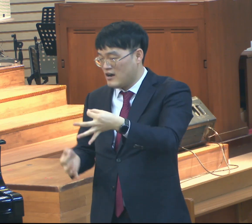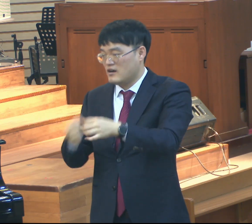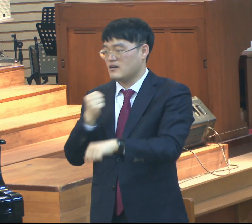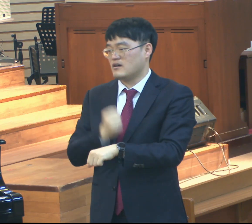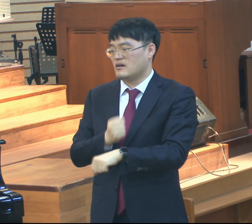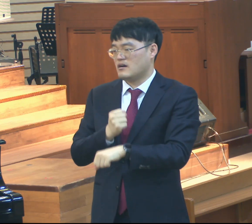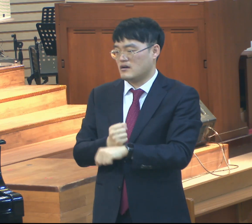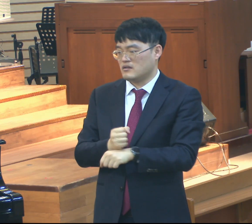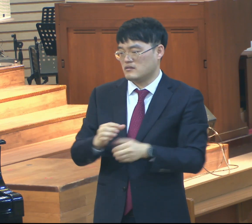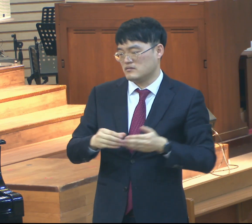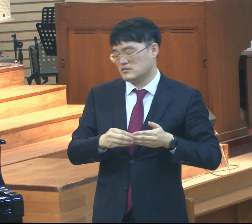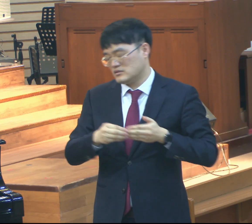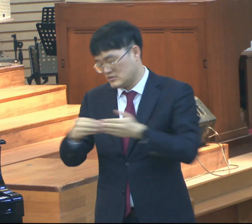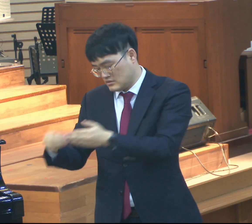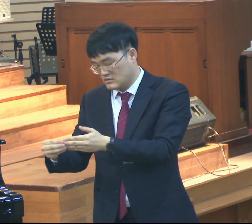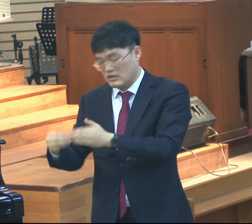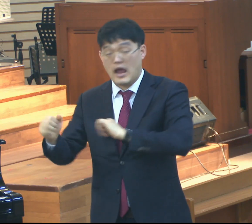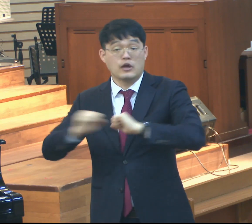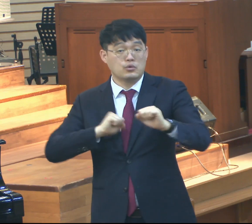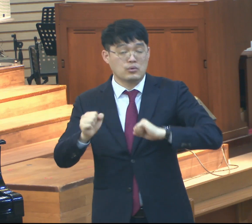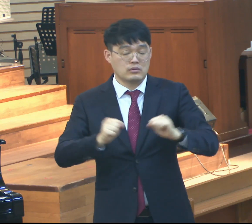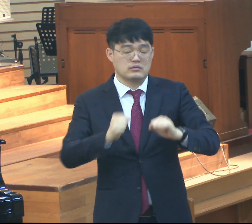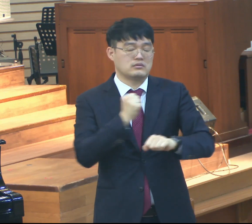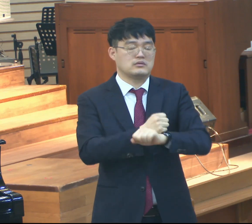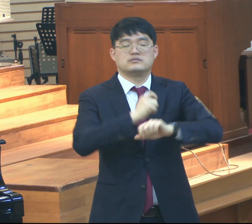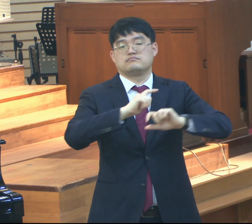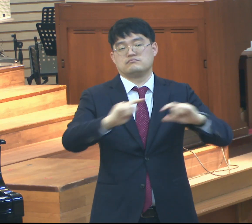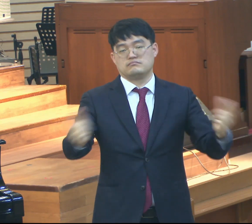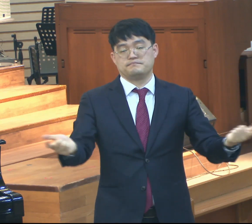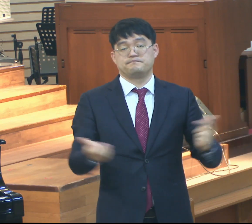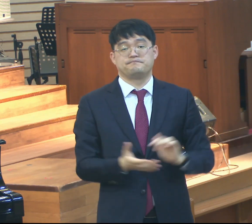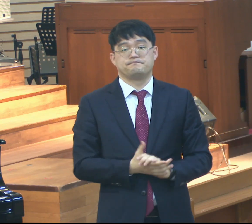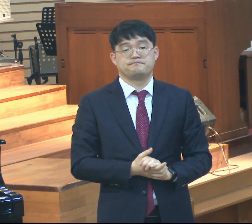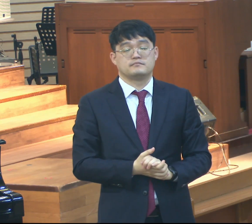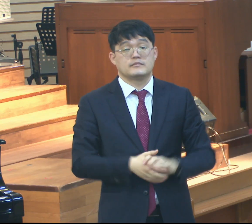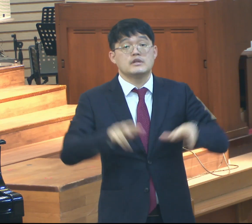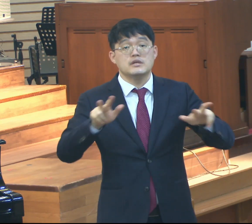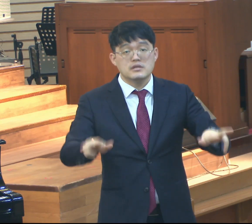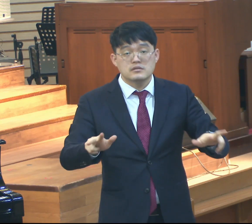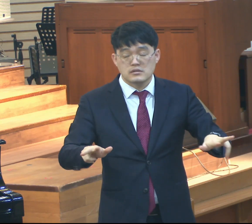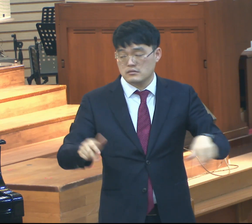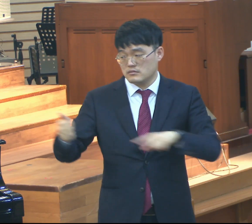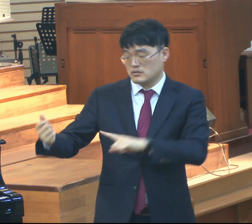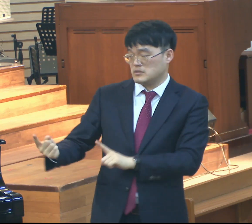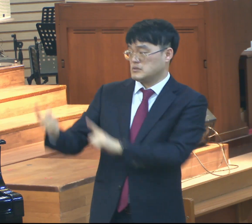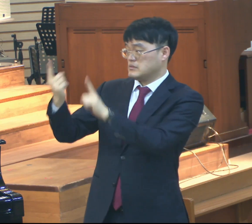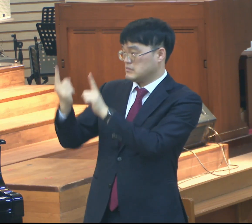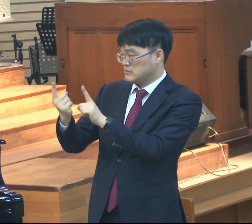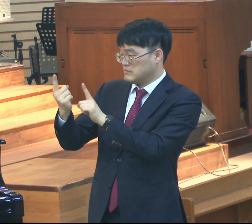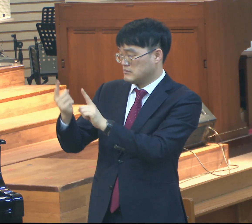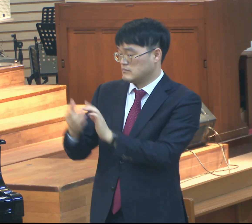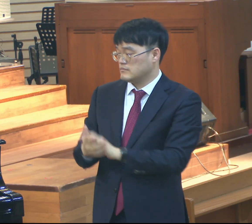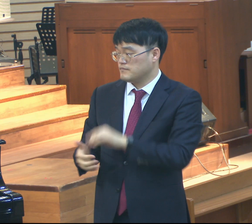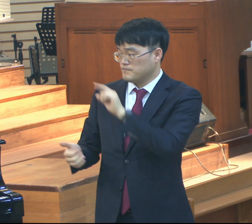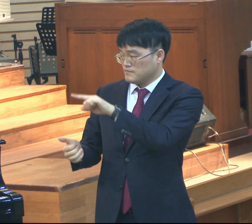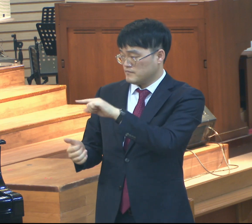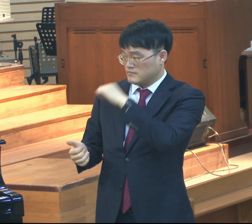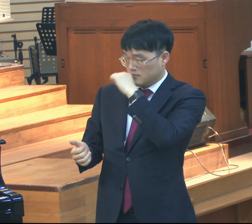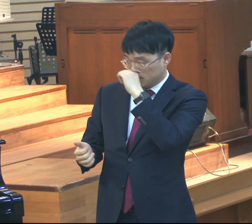끌려 나가시지 않으셨다는 것도 중요합니다. 이제 언제 안나스를 보겠습니까? 그때 예수님은